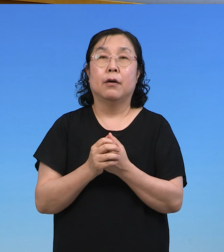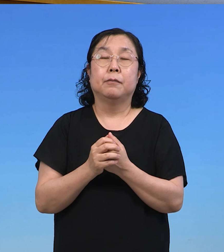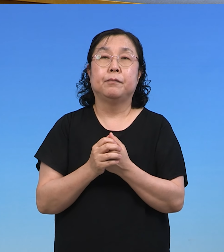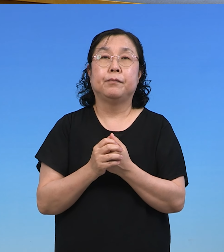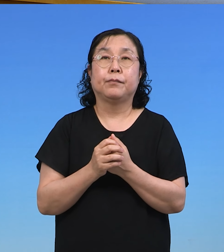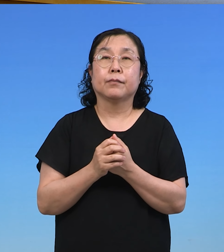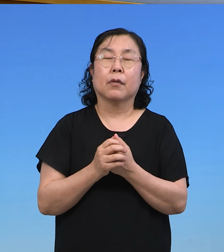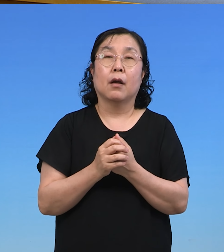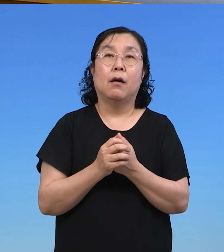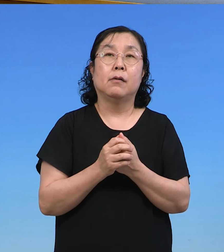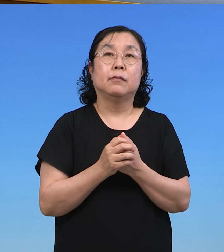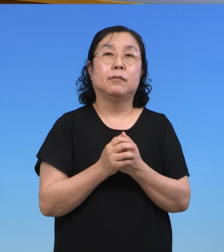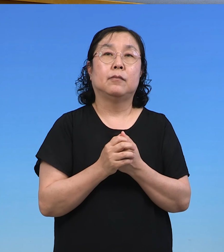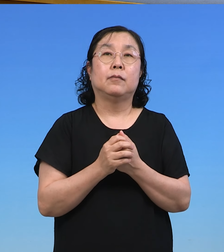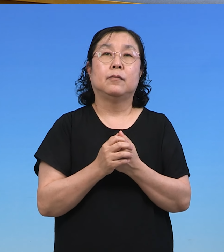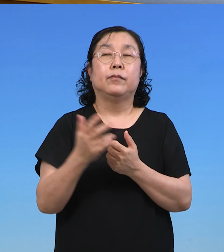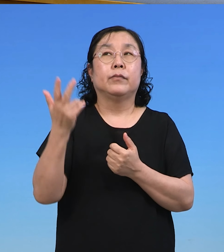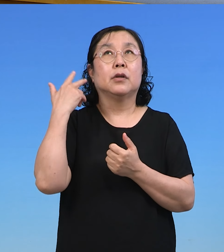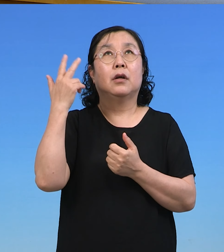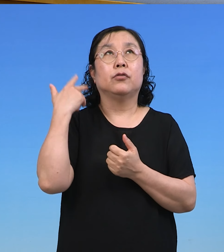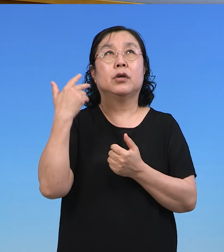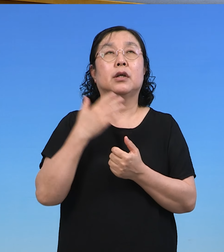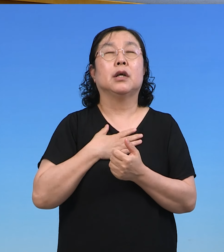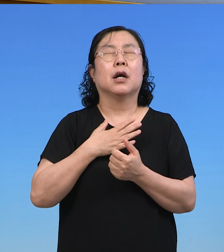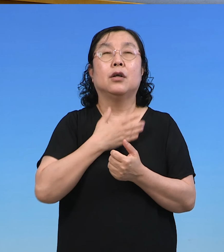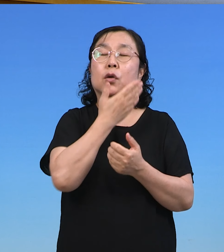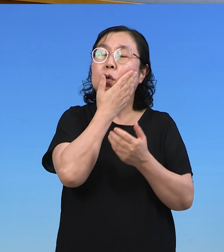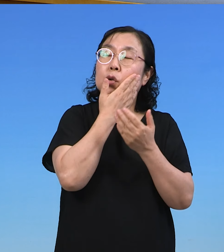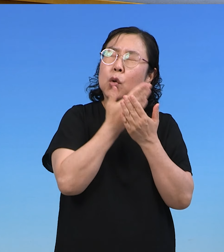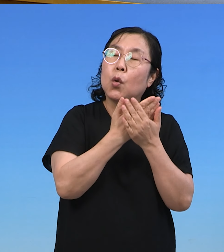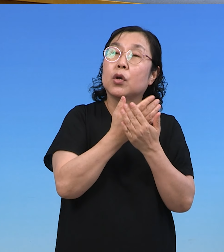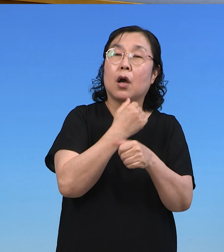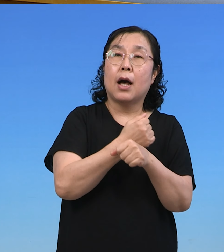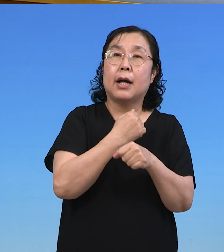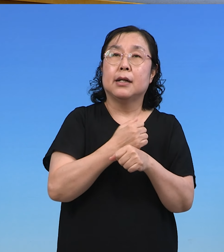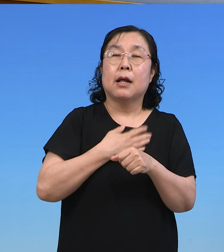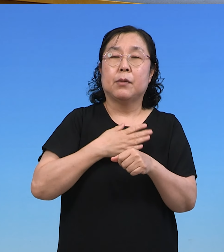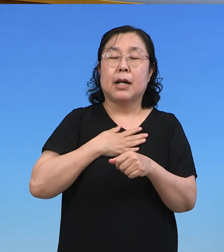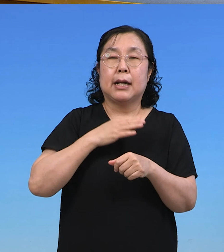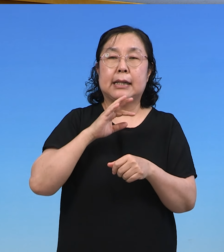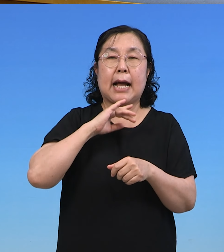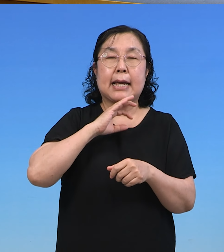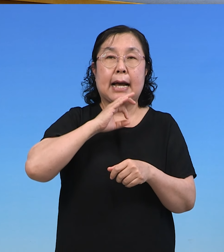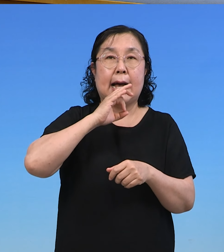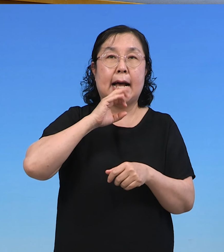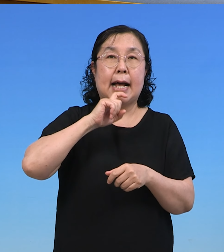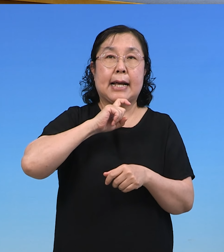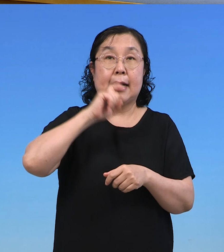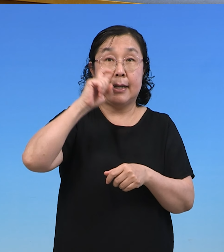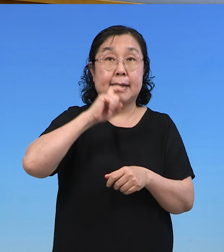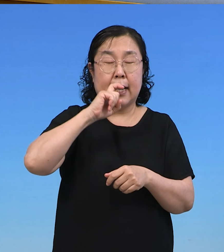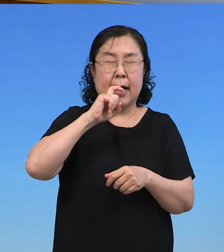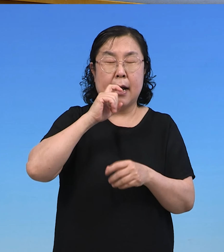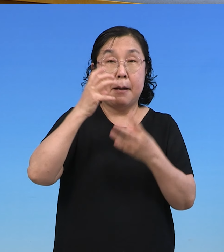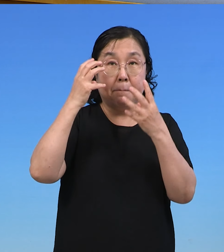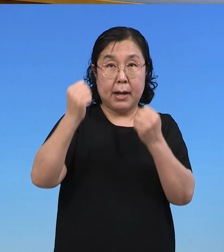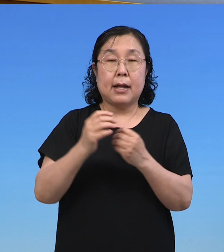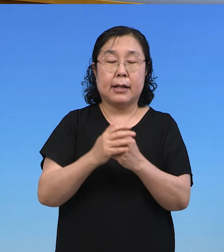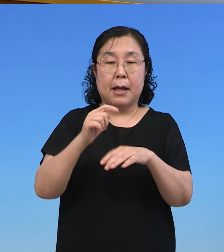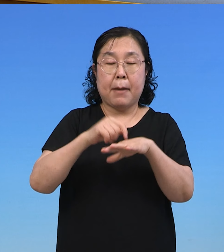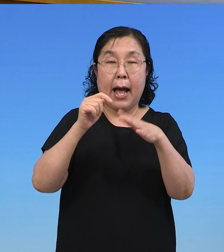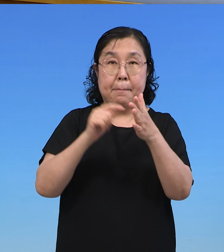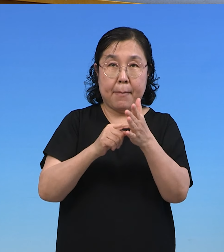지난주에 저는 제가 참 존경하는, 저보다 10살이 많으신 어른이에요. 제 마음으로 그